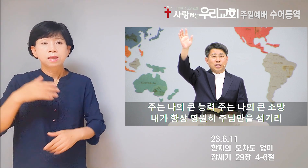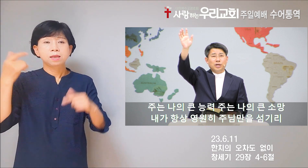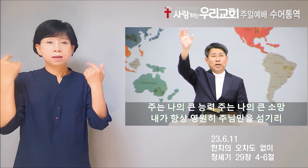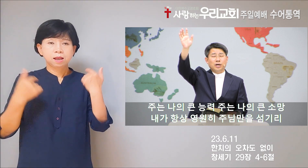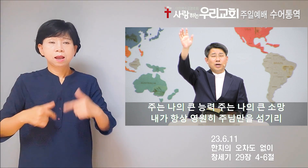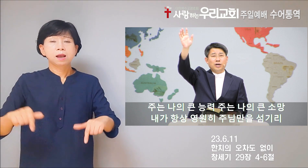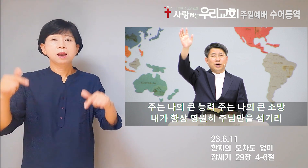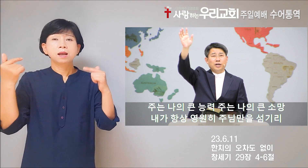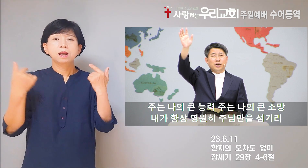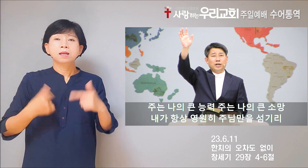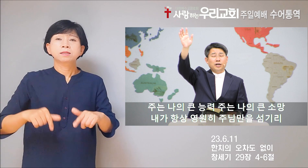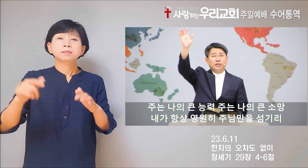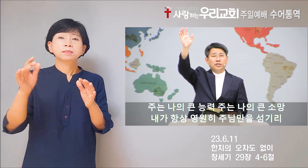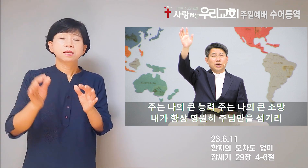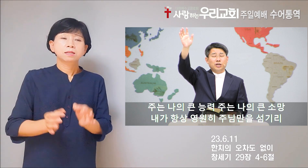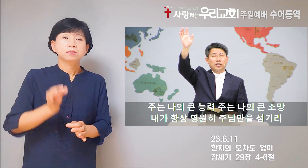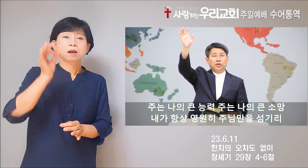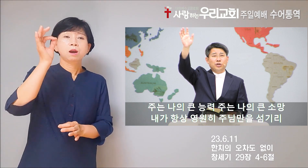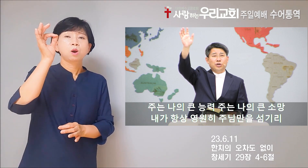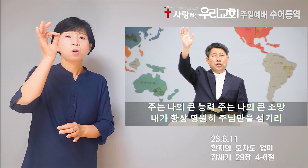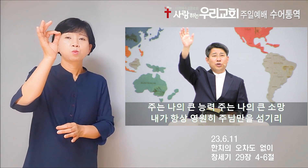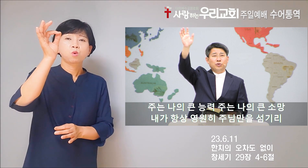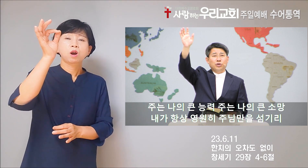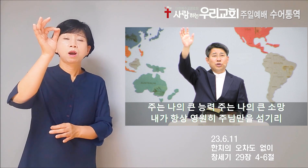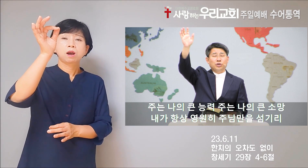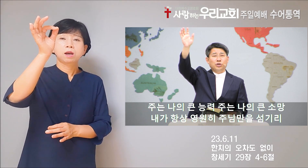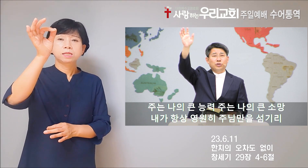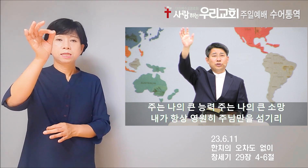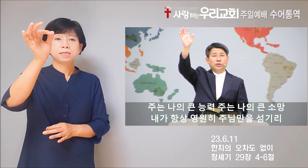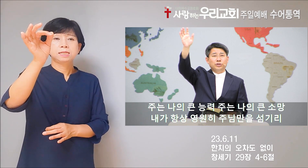소망, 내가 항상